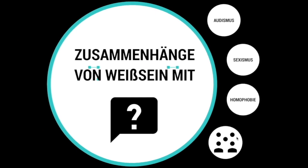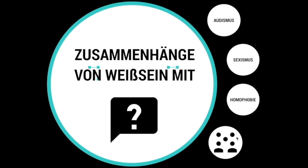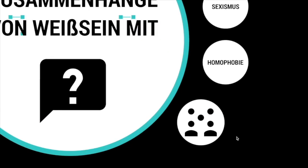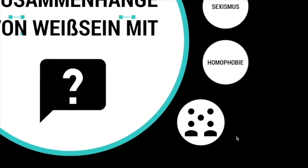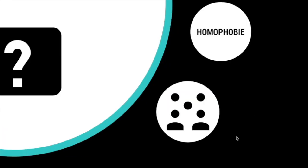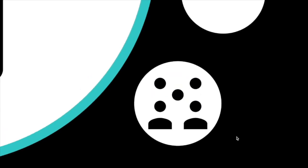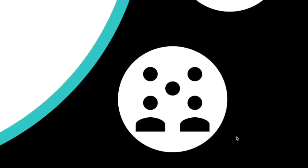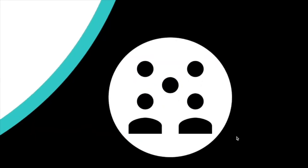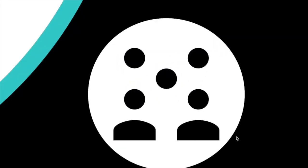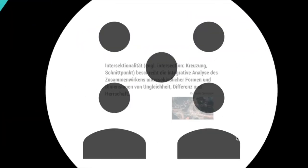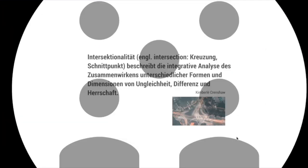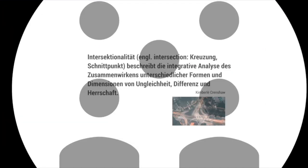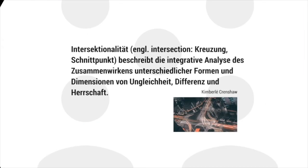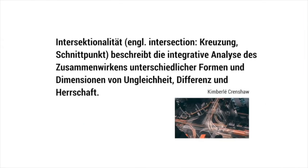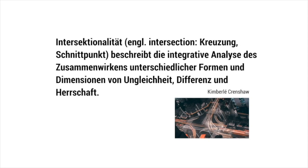sei.